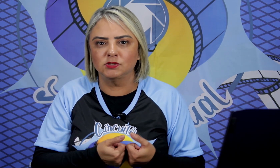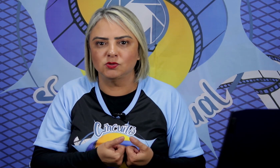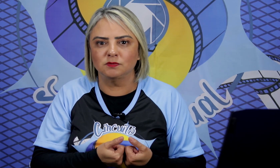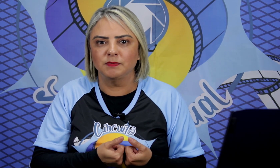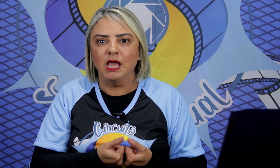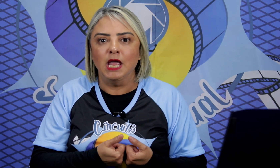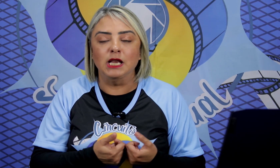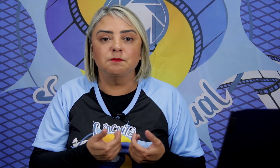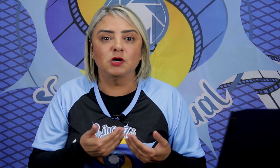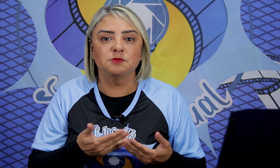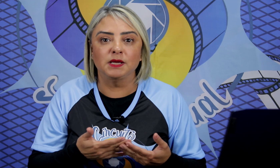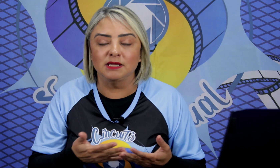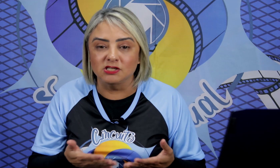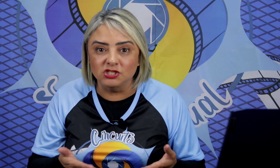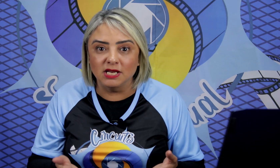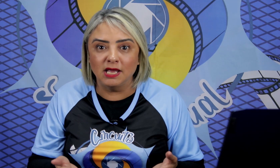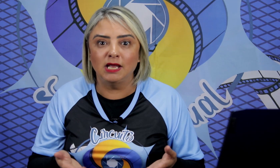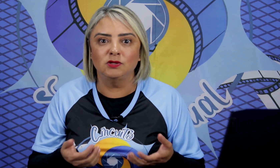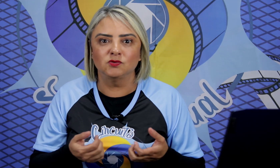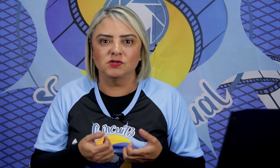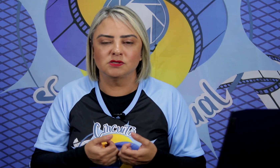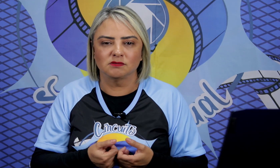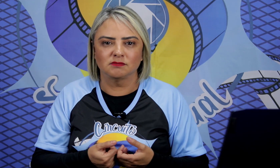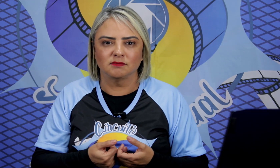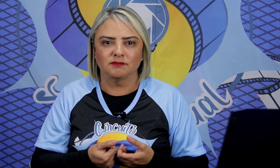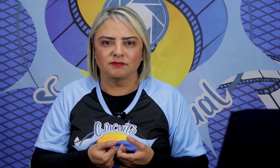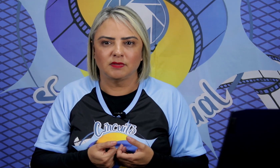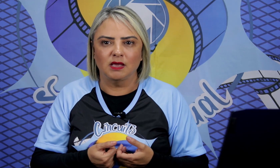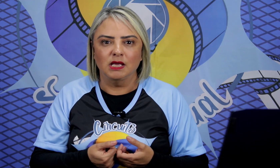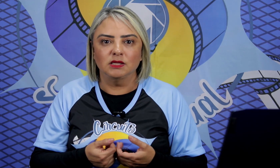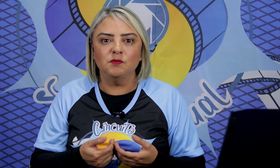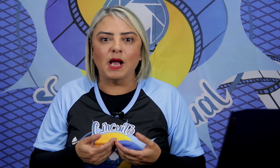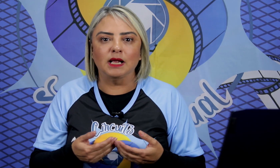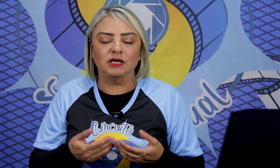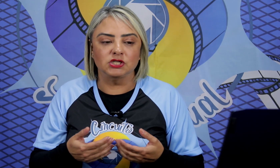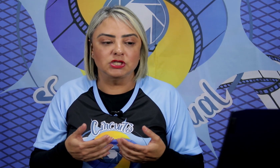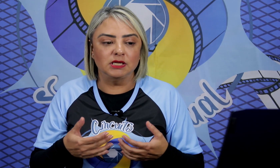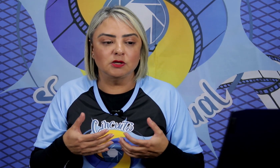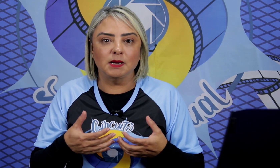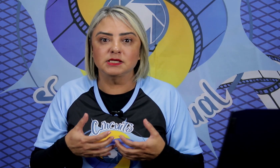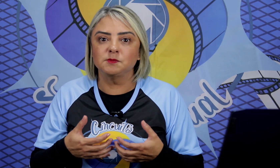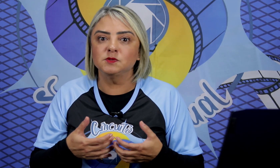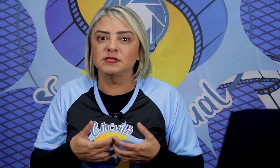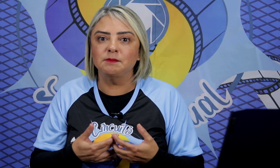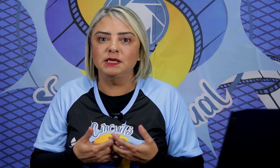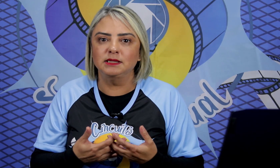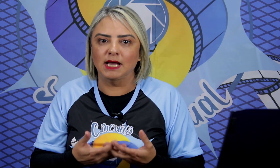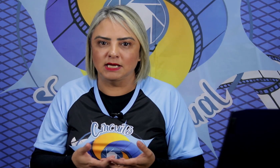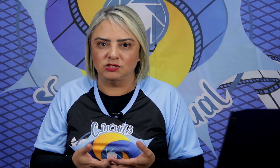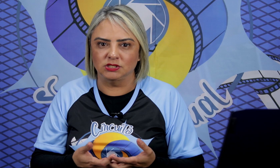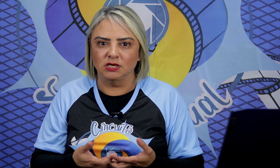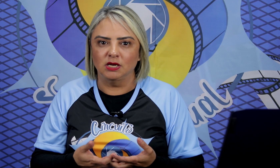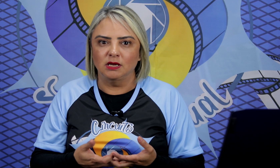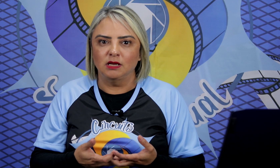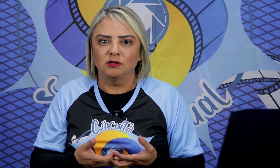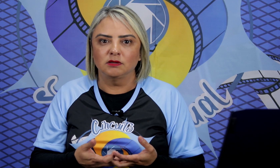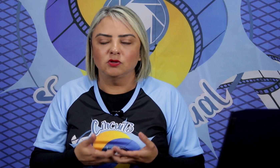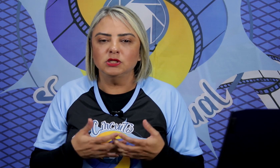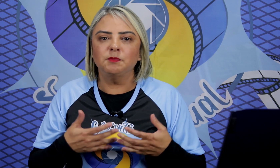preso, ele pode perder direitos. Então, a gente tem que ter uma responsabilidade. Toda